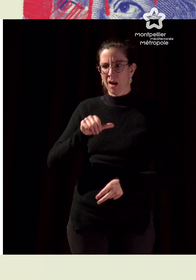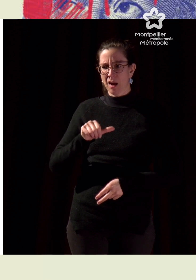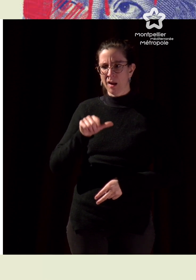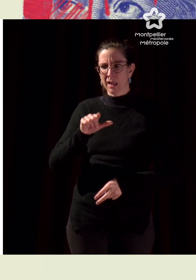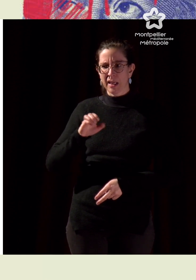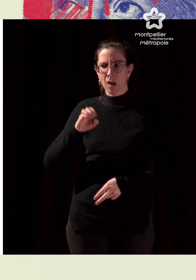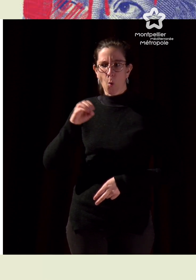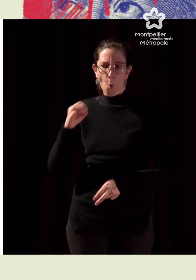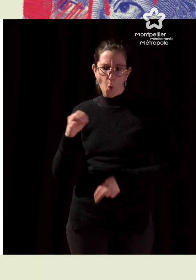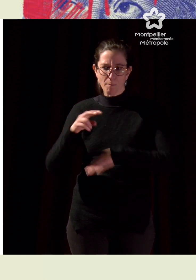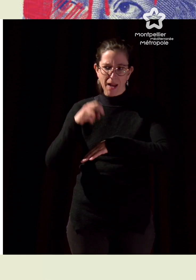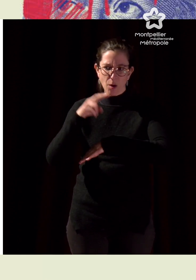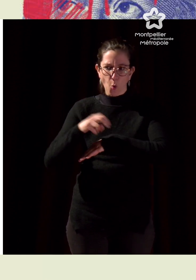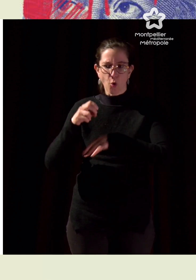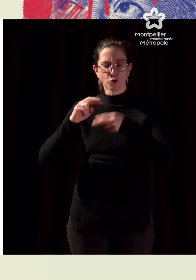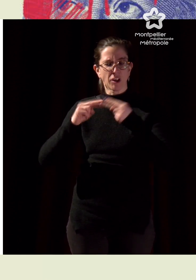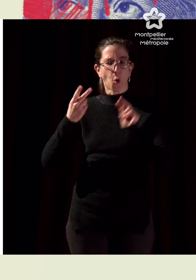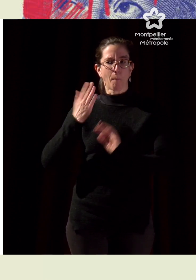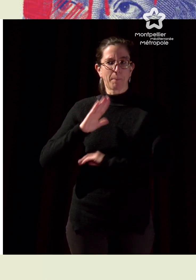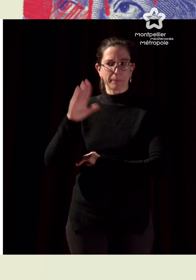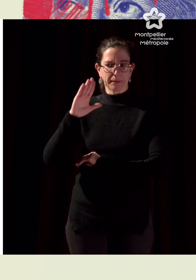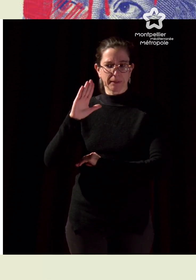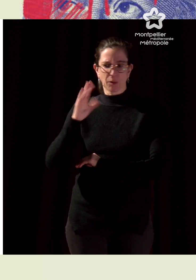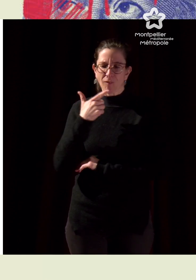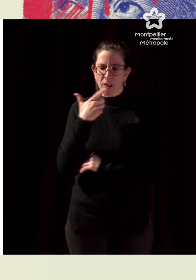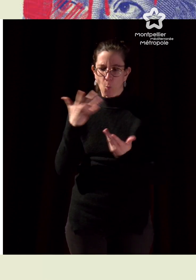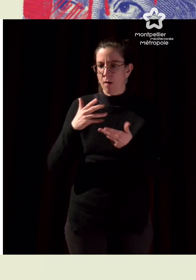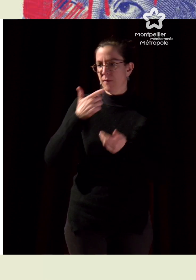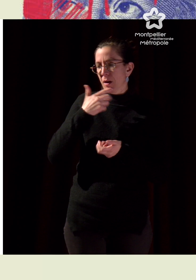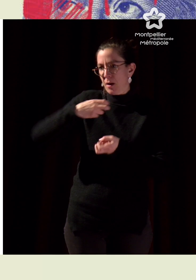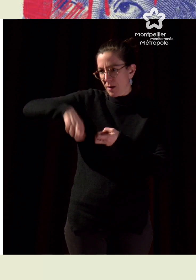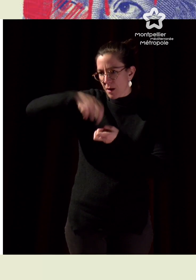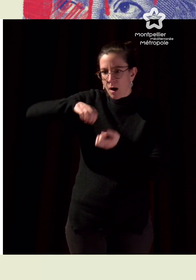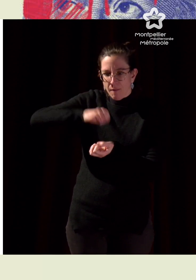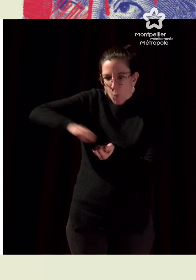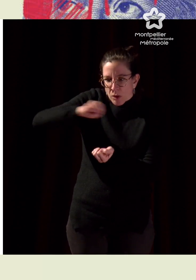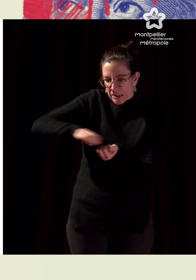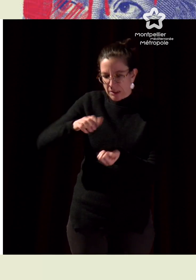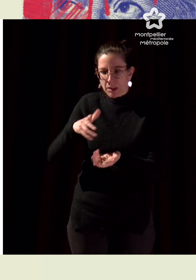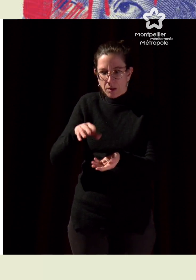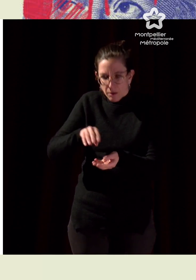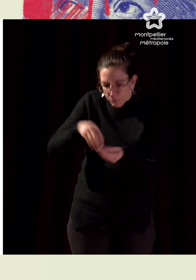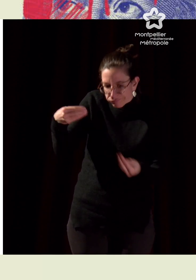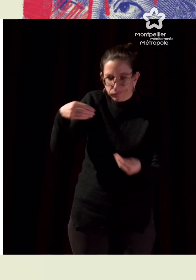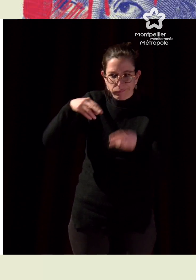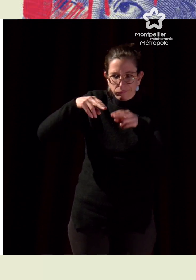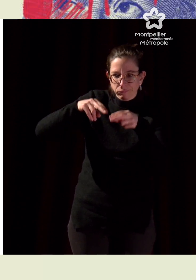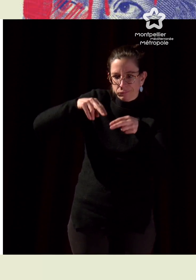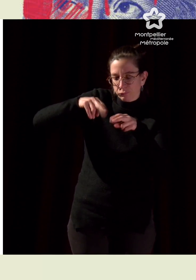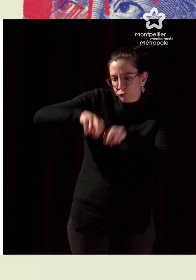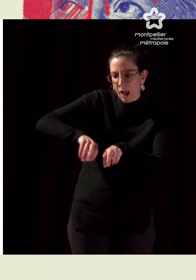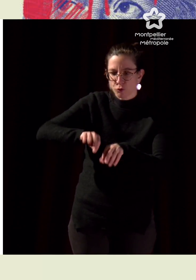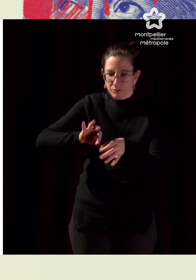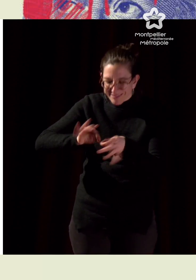à extraire l'ADN de fossiles. C'est-à-dire, jusqu'à maintenant, avant que cette discipline émerge, pour